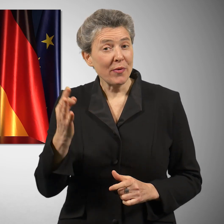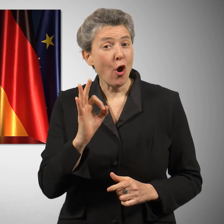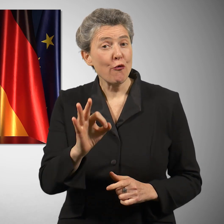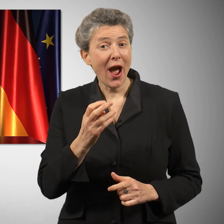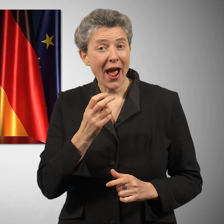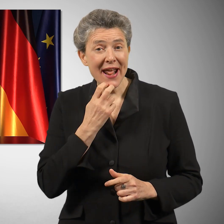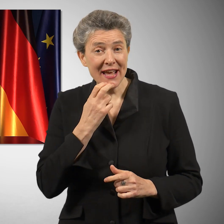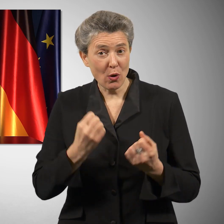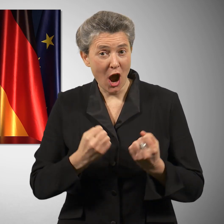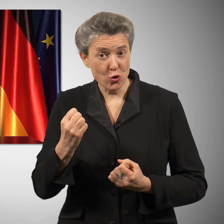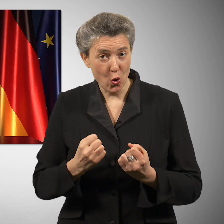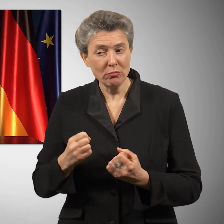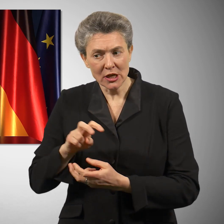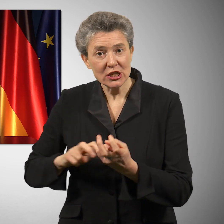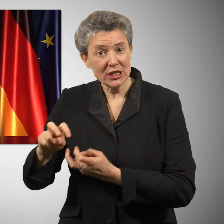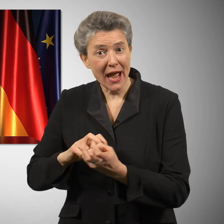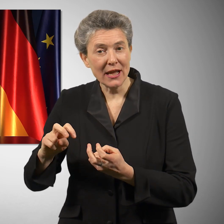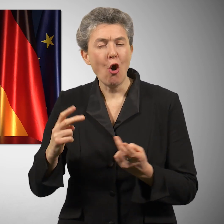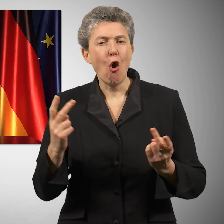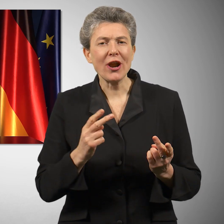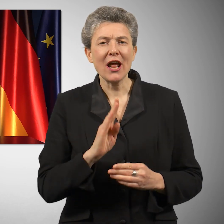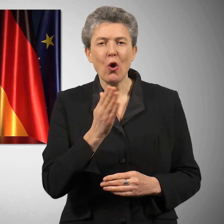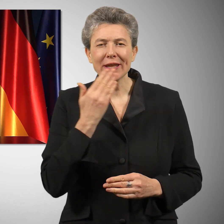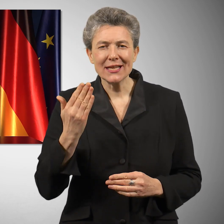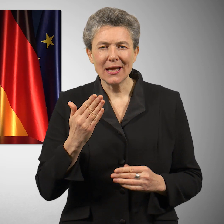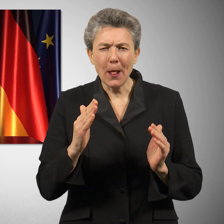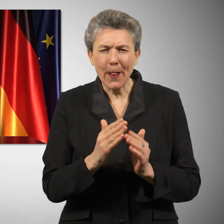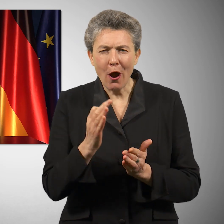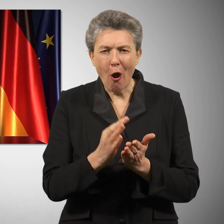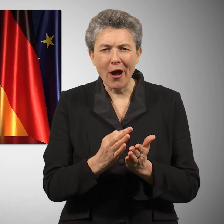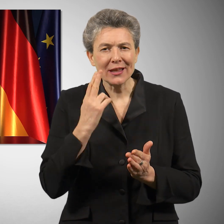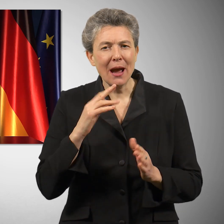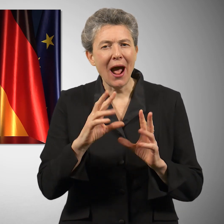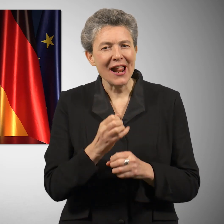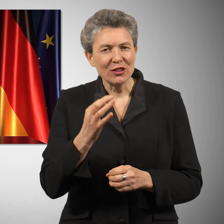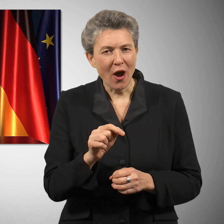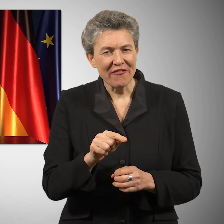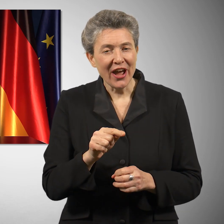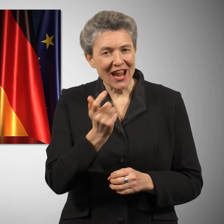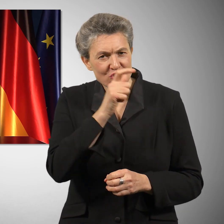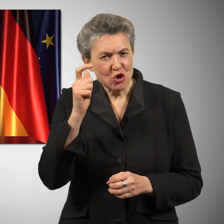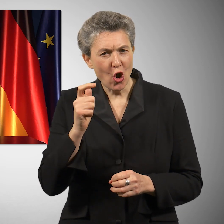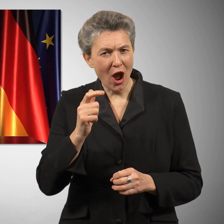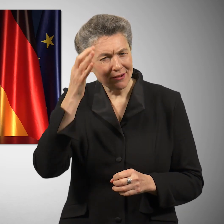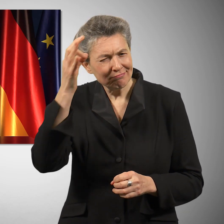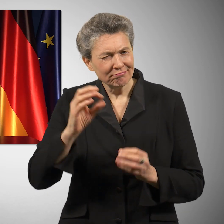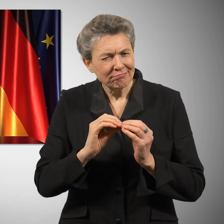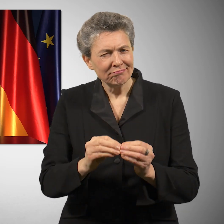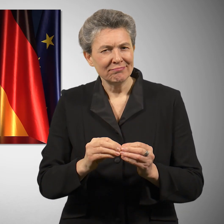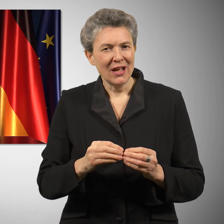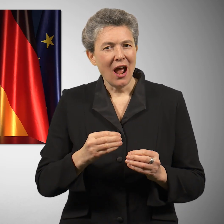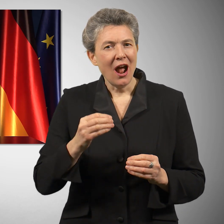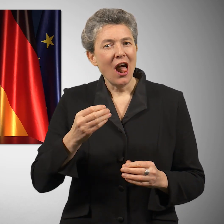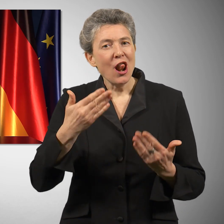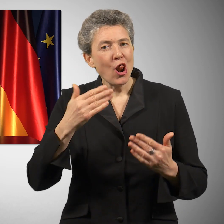werden. Oder in dem kleinen Ort Allendorf in Nordhessen, da entwickeln unsere Ingenieurinnen und Ingenieure moderne,